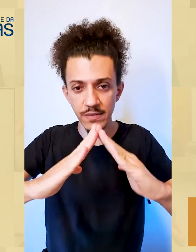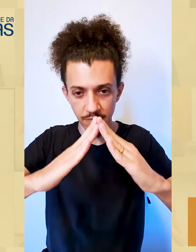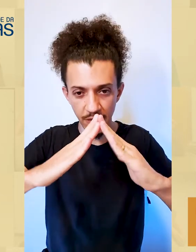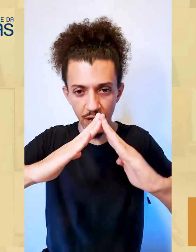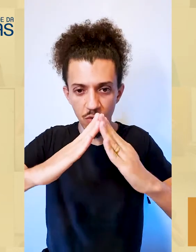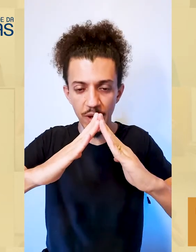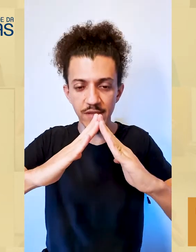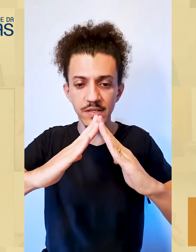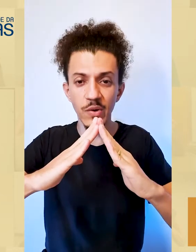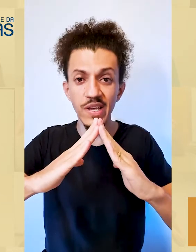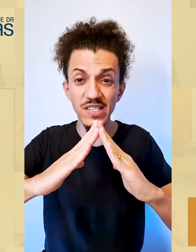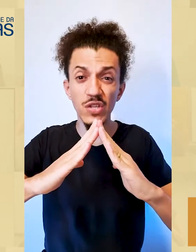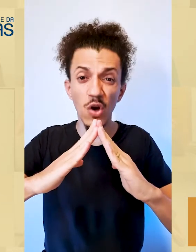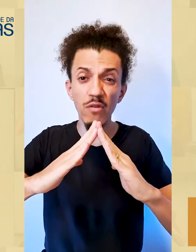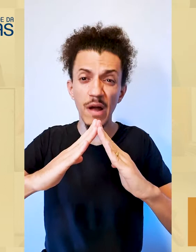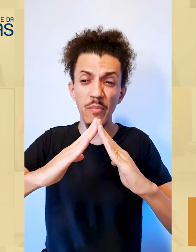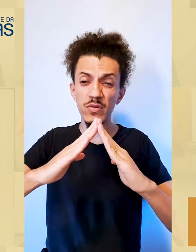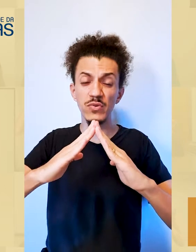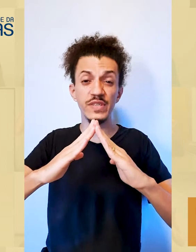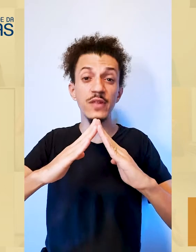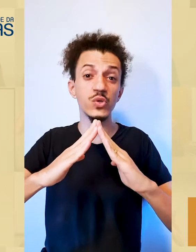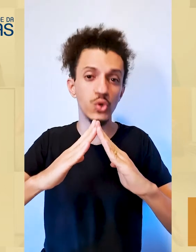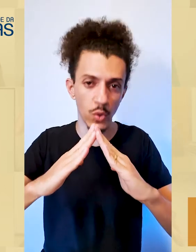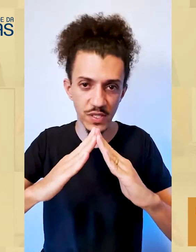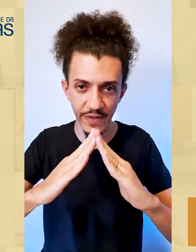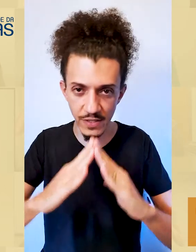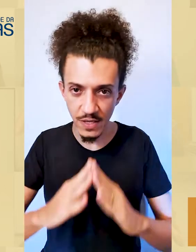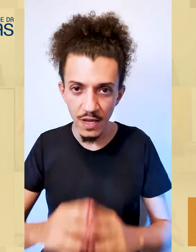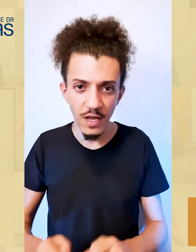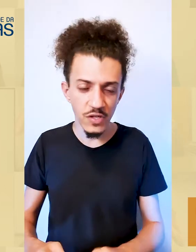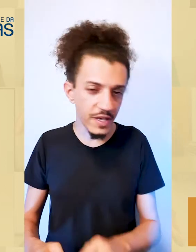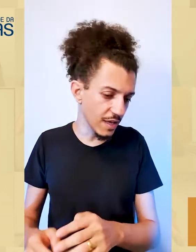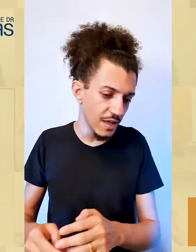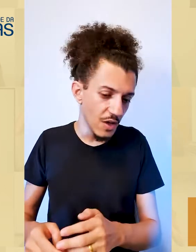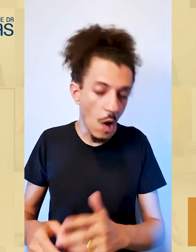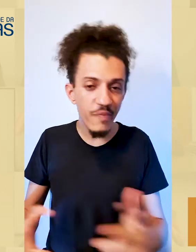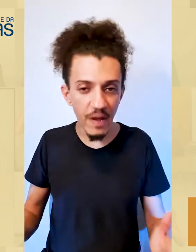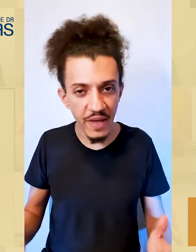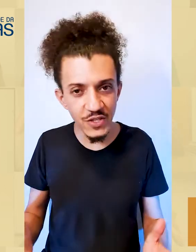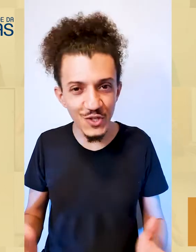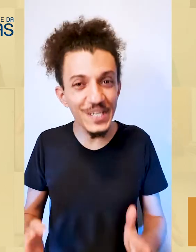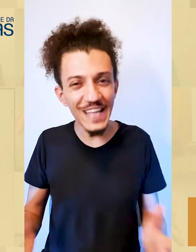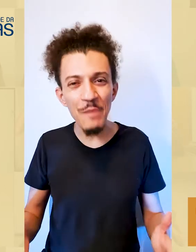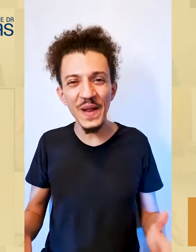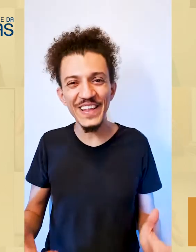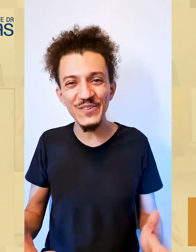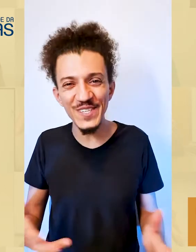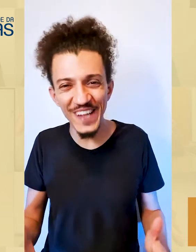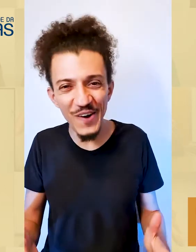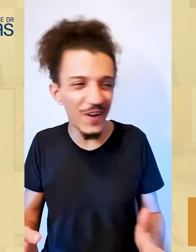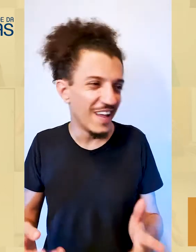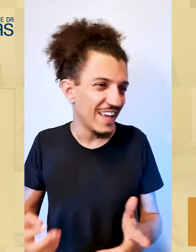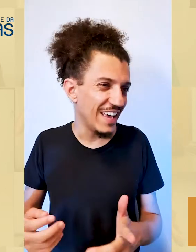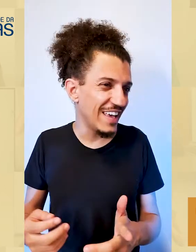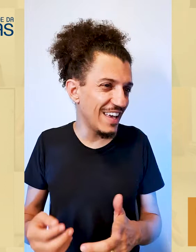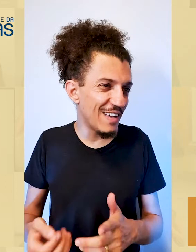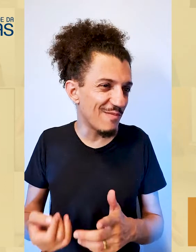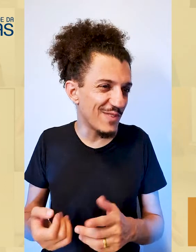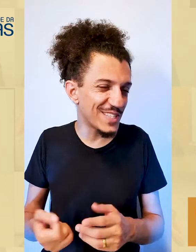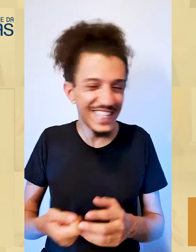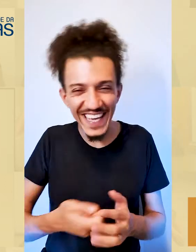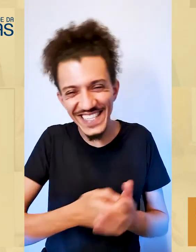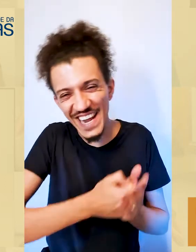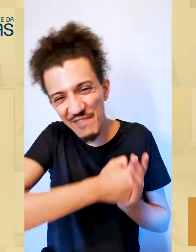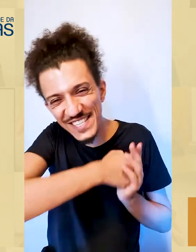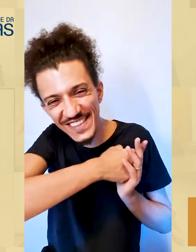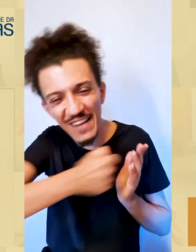perpendiculares, né, como elas estão aqui, se tocam na ponta dos dedos 2 vezes. Só que, obviamente, se você está aprendendo um sinal e